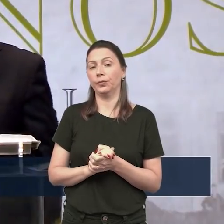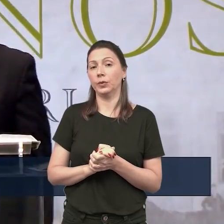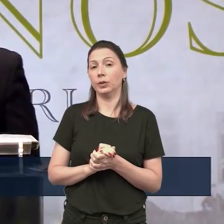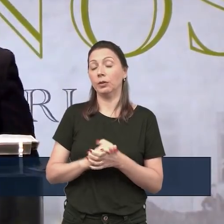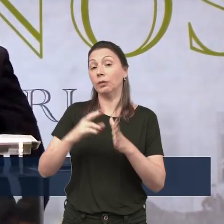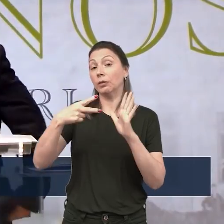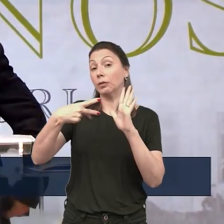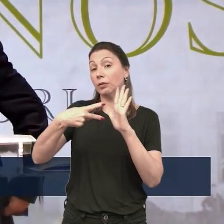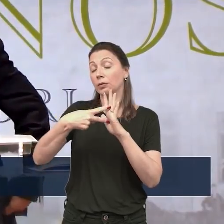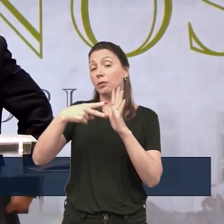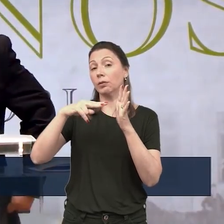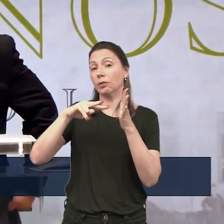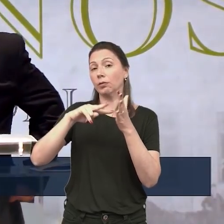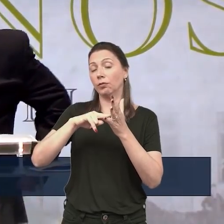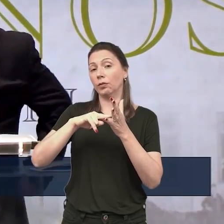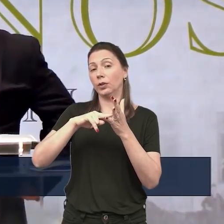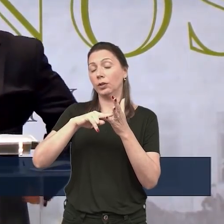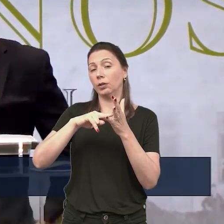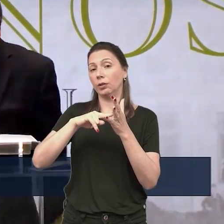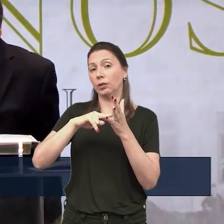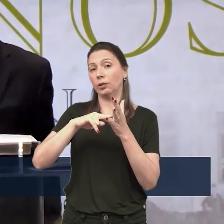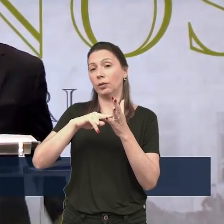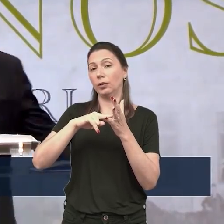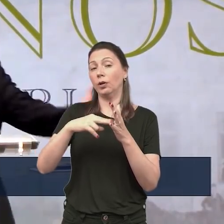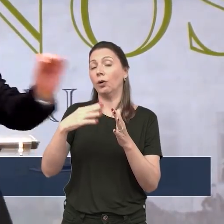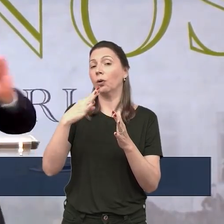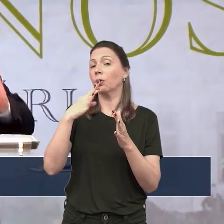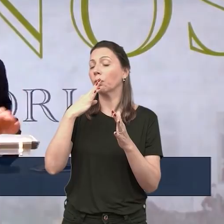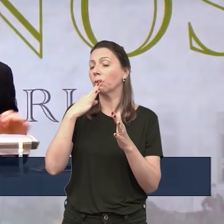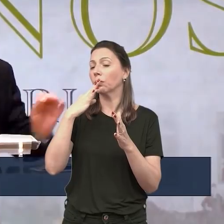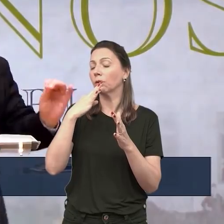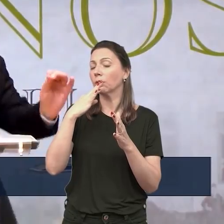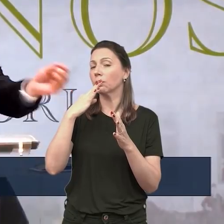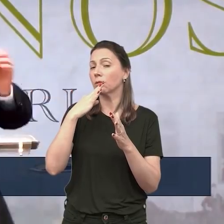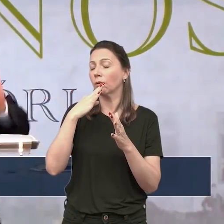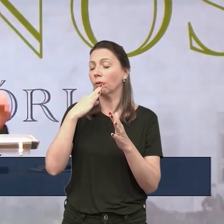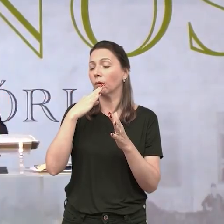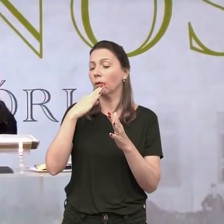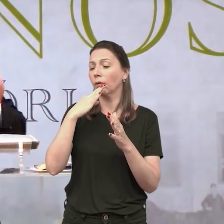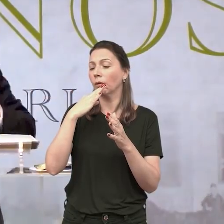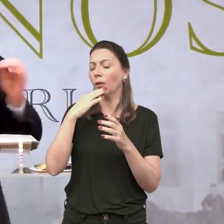Reconhecer aqui significa conhecer